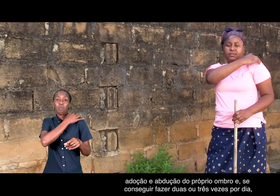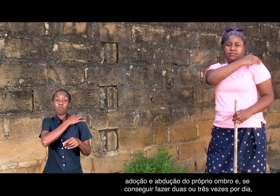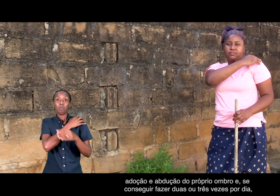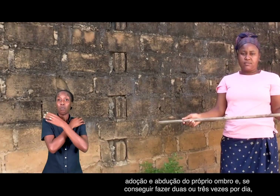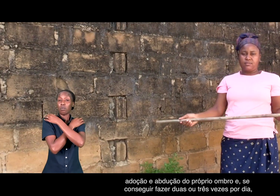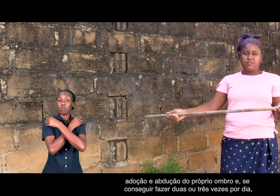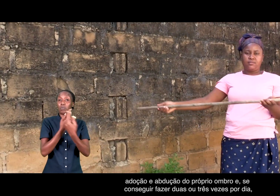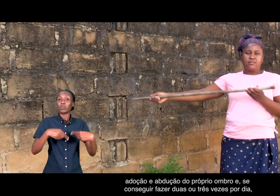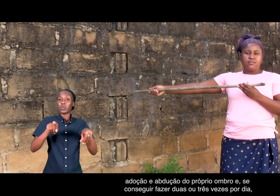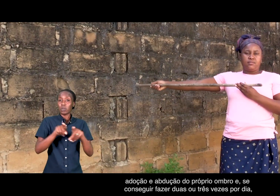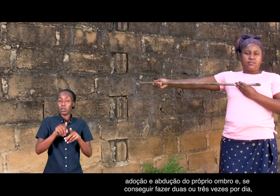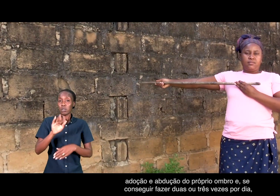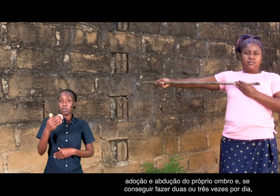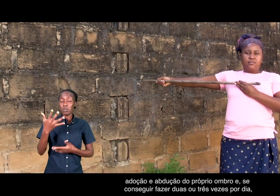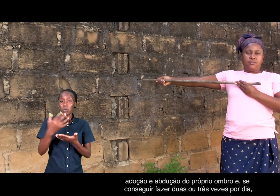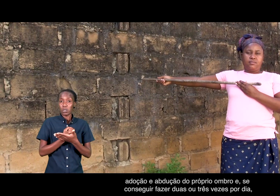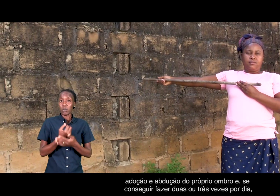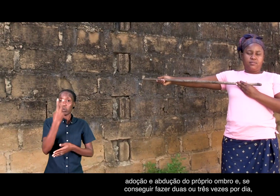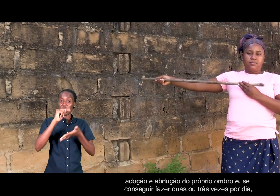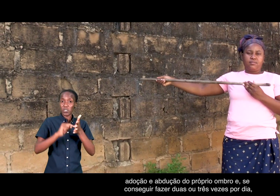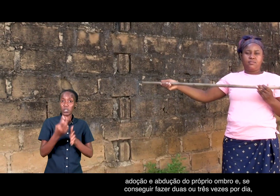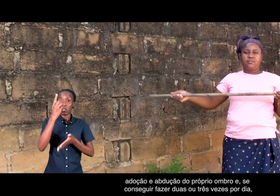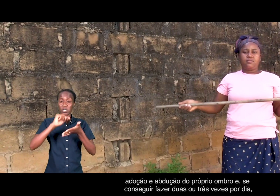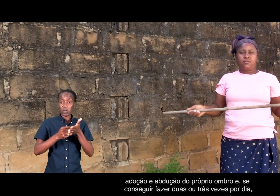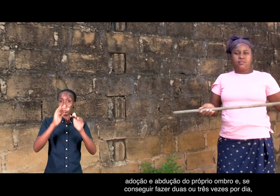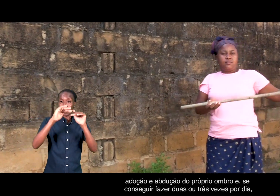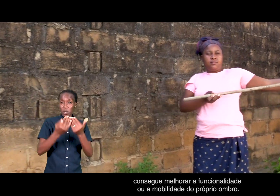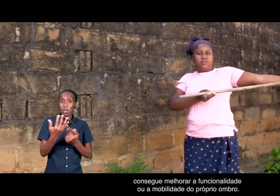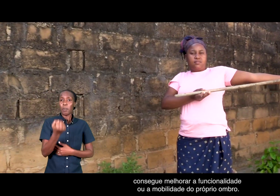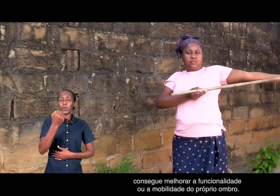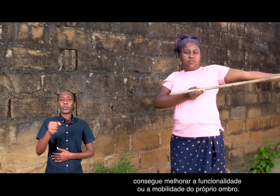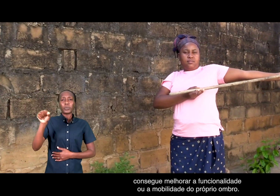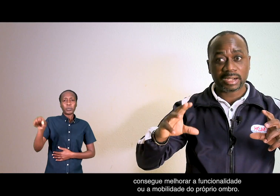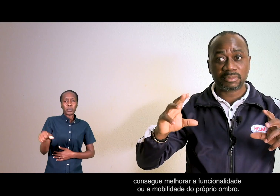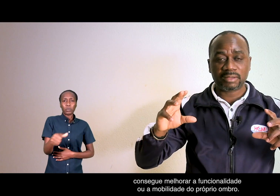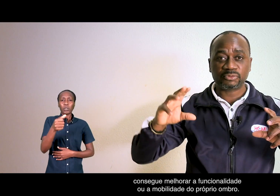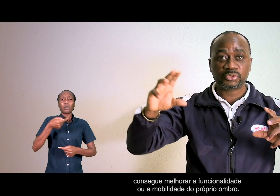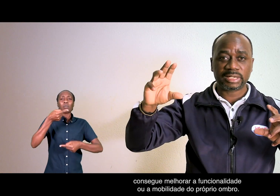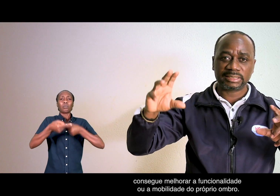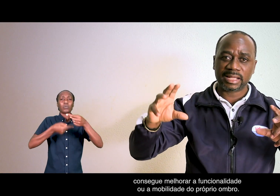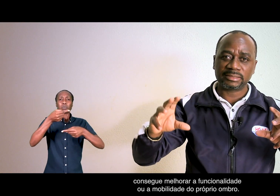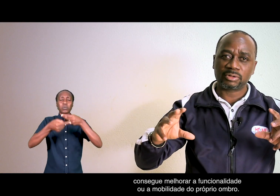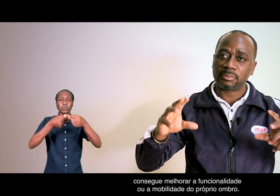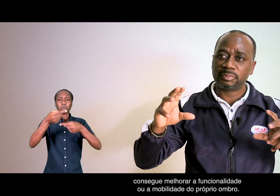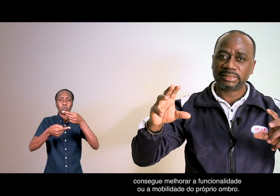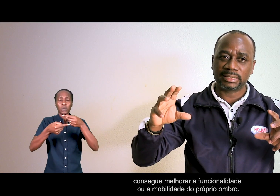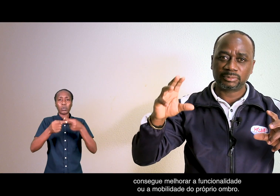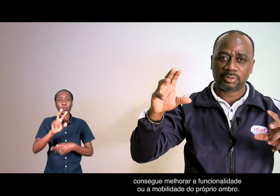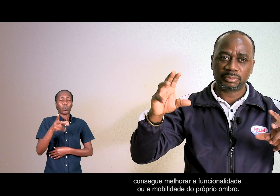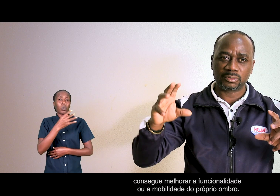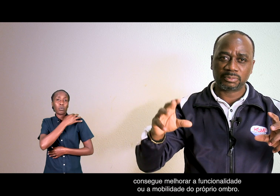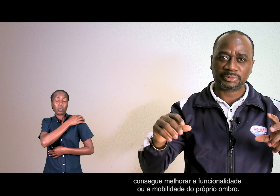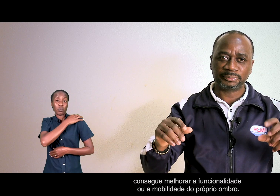ombro. E aí, se conseguir fazer 2, 3 vezes por dia, ele consegue melhorar a funcionalidade ou a